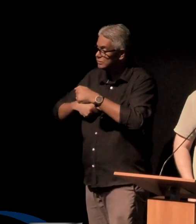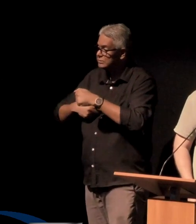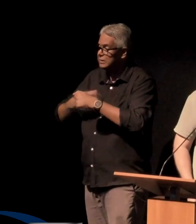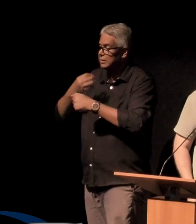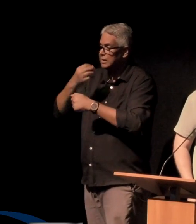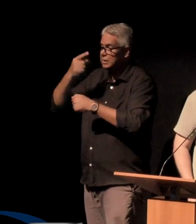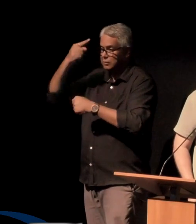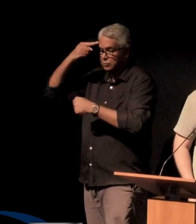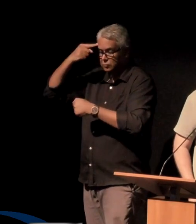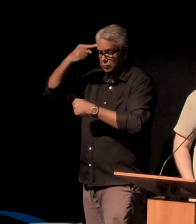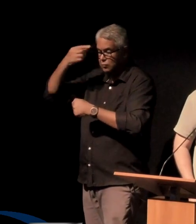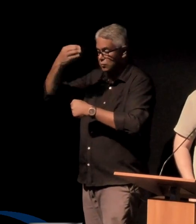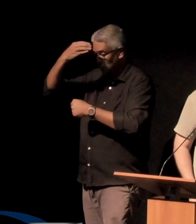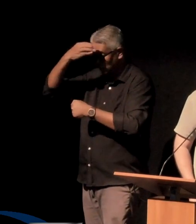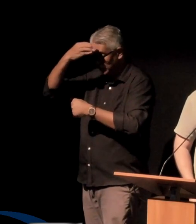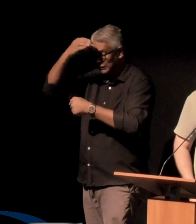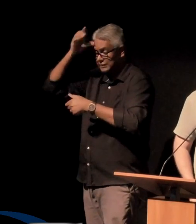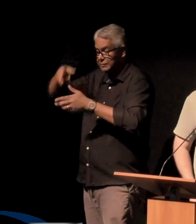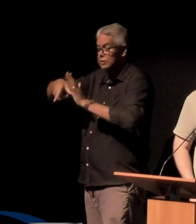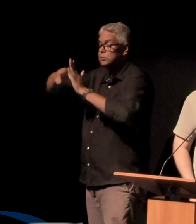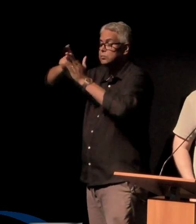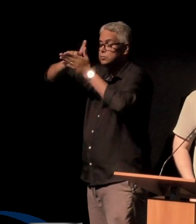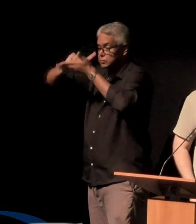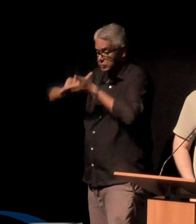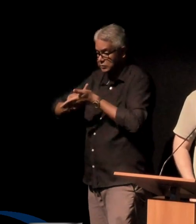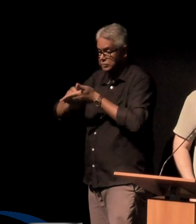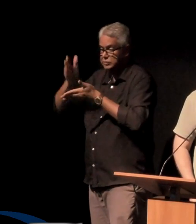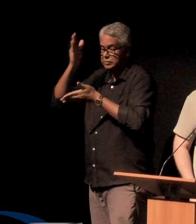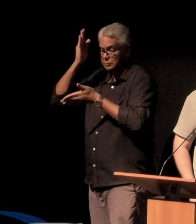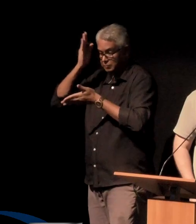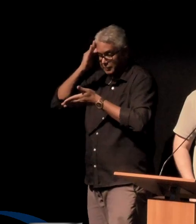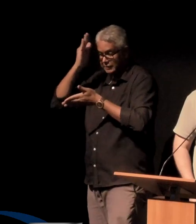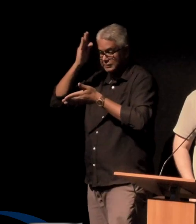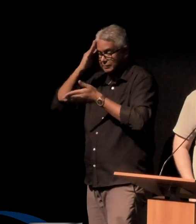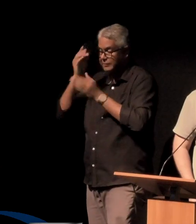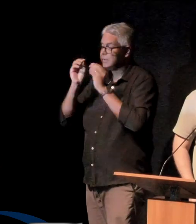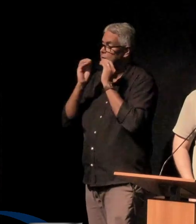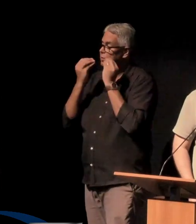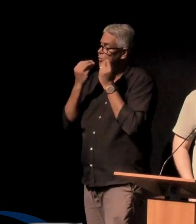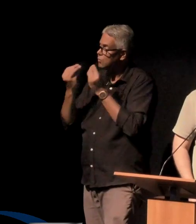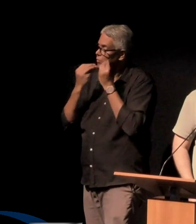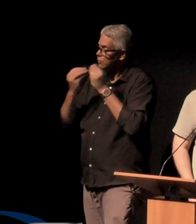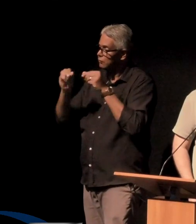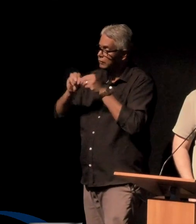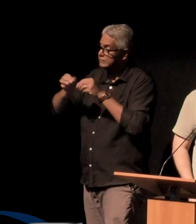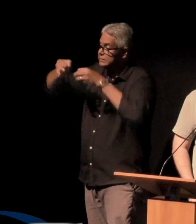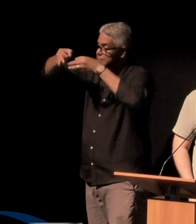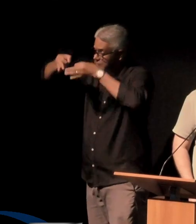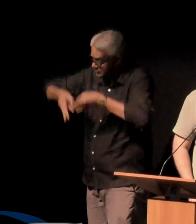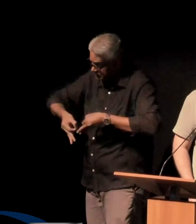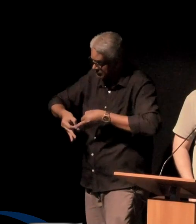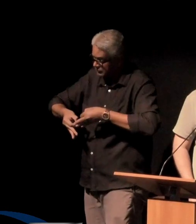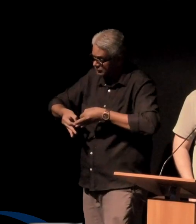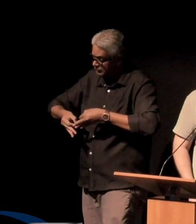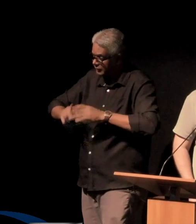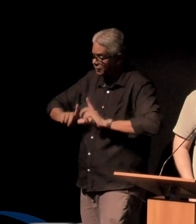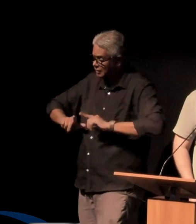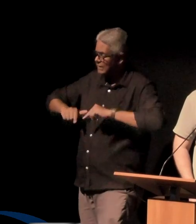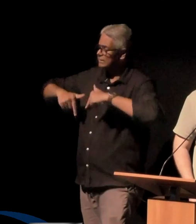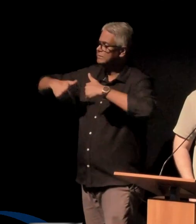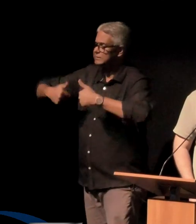do local que eu vou realizar né das pessoas que eu vou realizar do público que eu vou realizar então essas ações